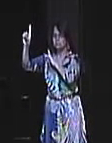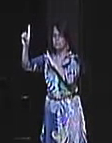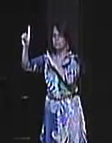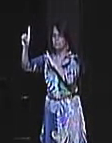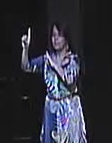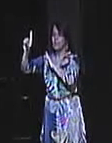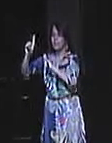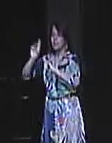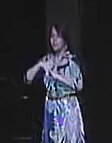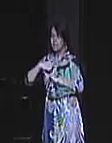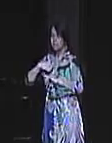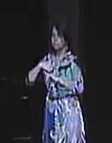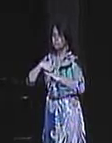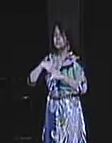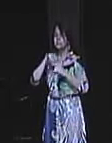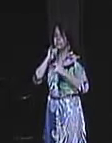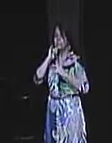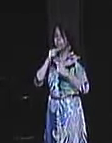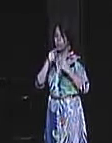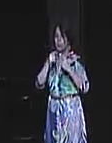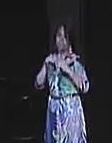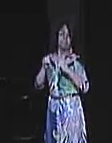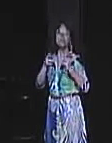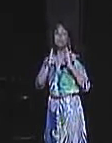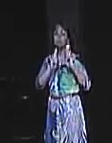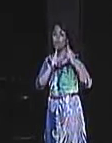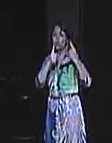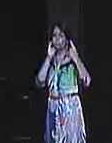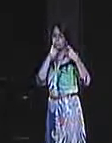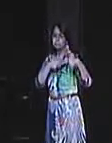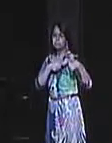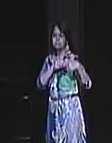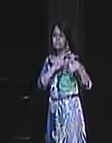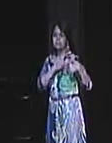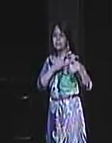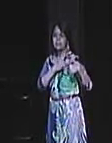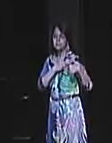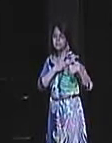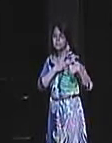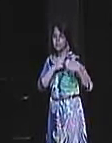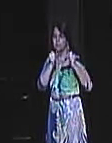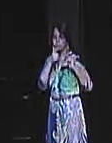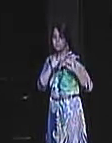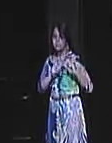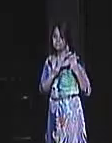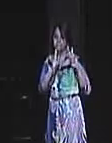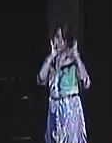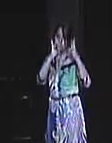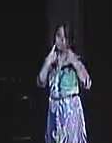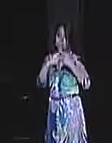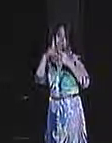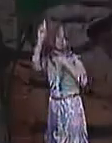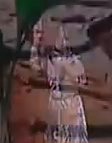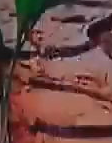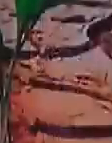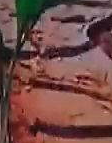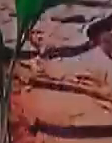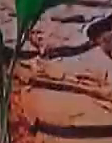ter esperança contra o pecado agora pra mim a a a prova mais cabal a maior prova que